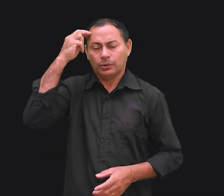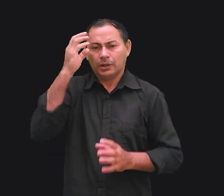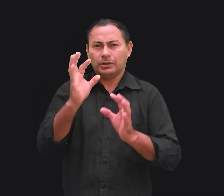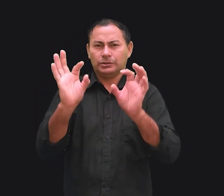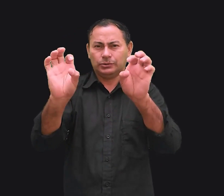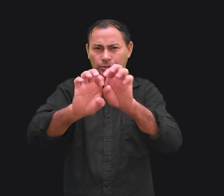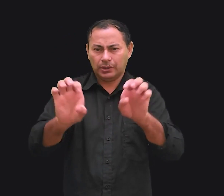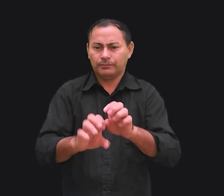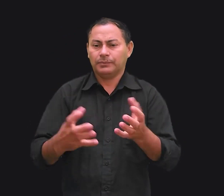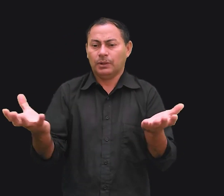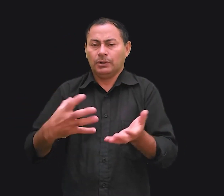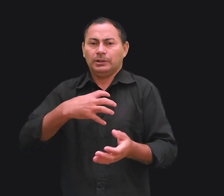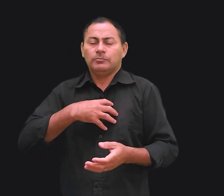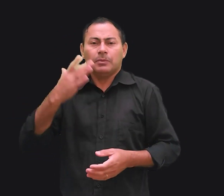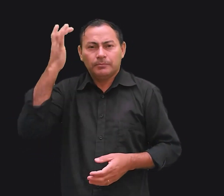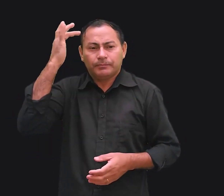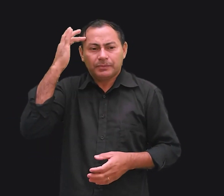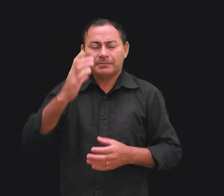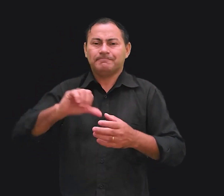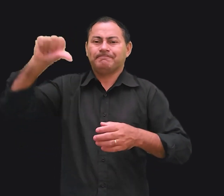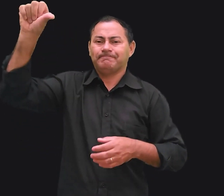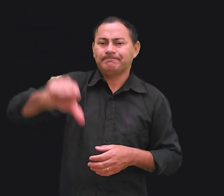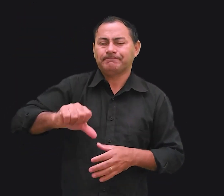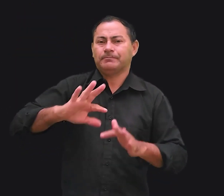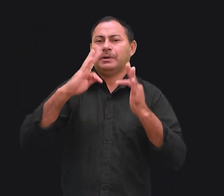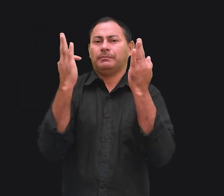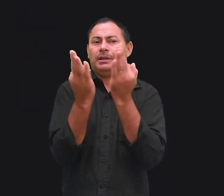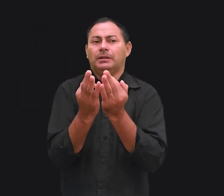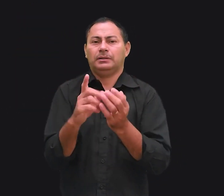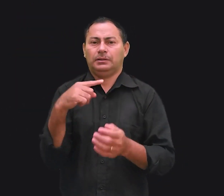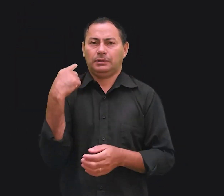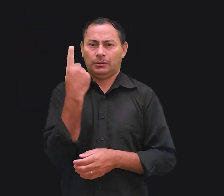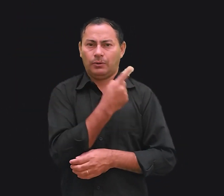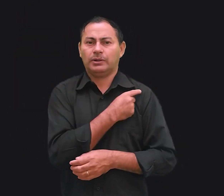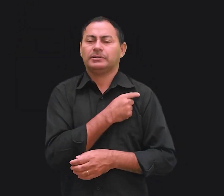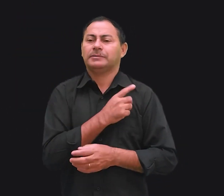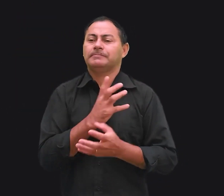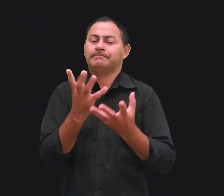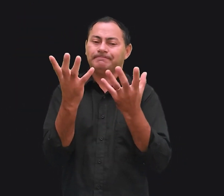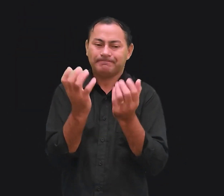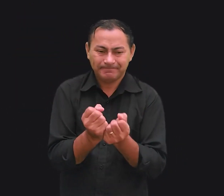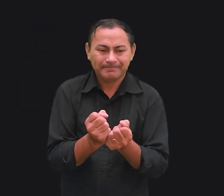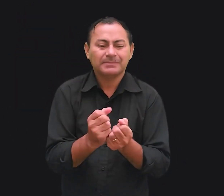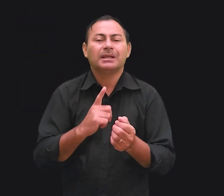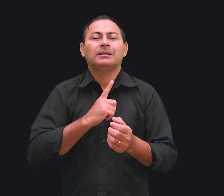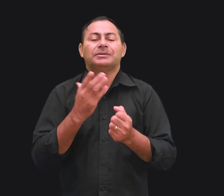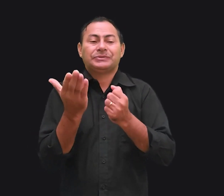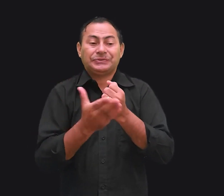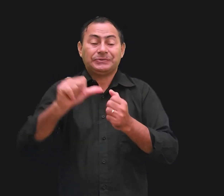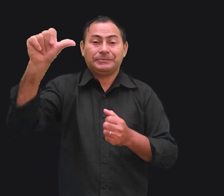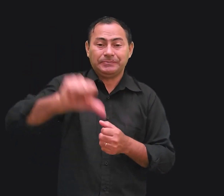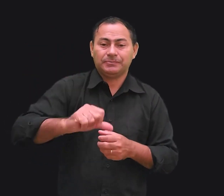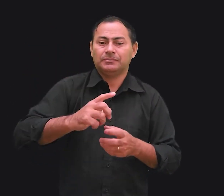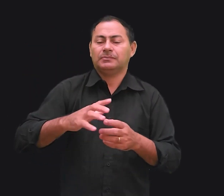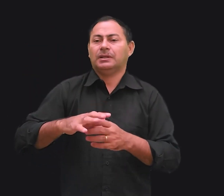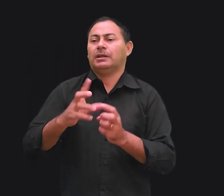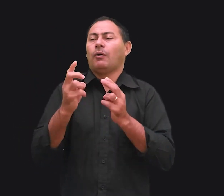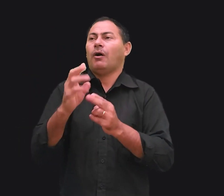estruturada. Hoje existe uma fórmula para um desastre familiar e nós estamos colhendo o desastre como frutos em uma